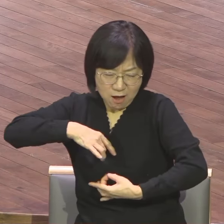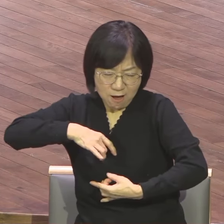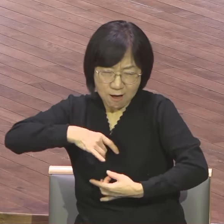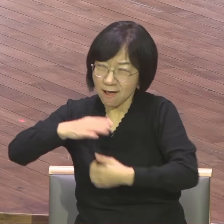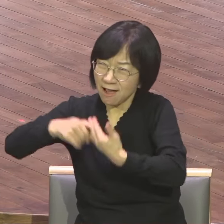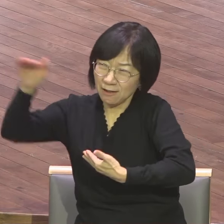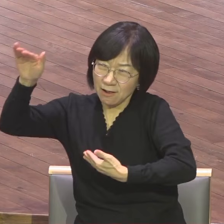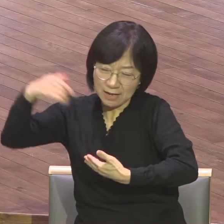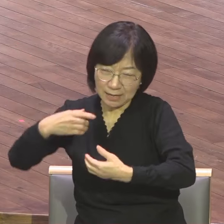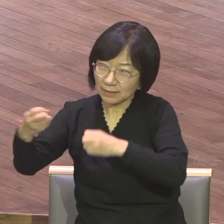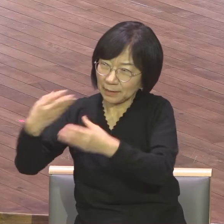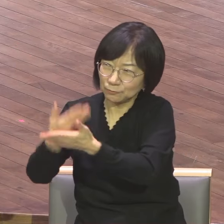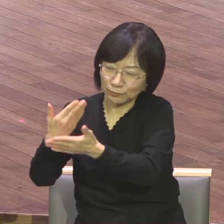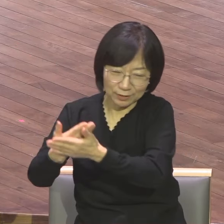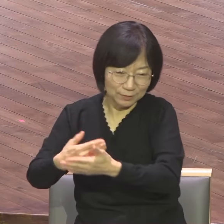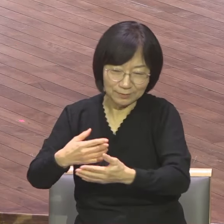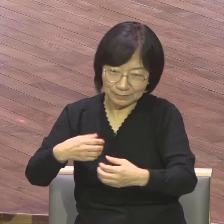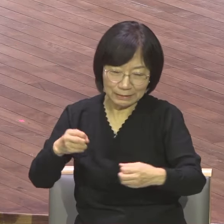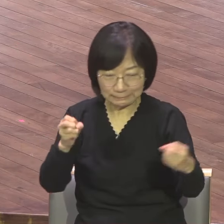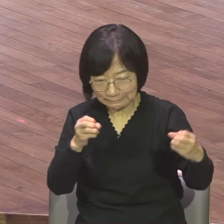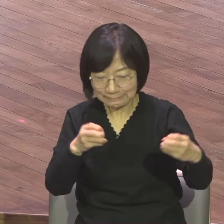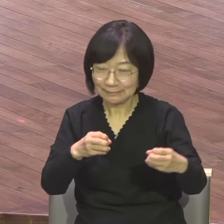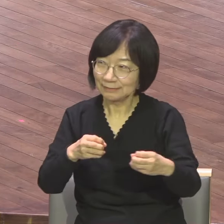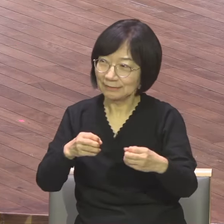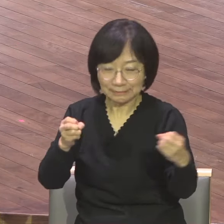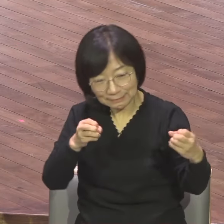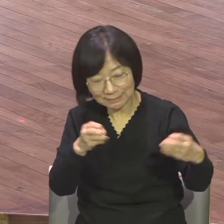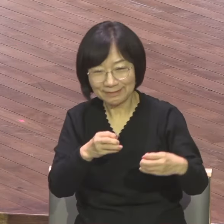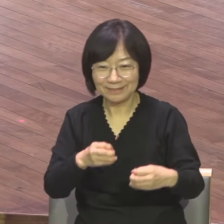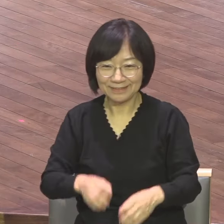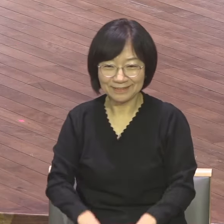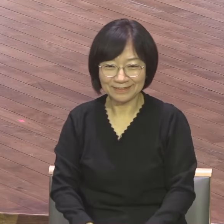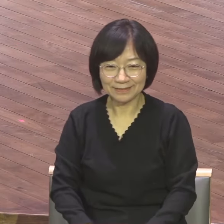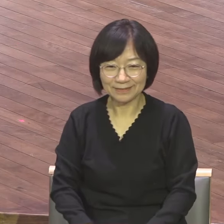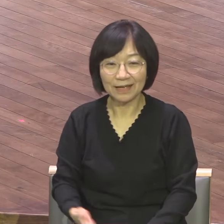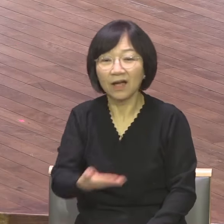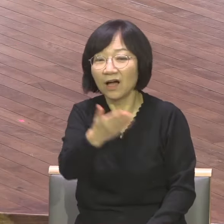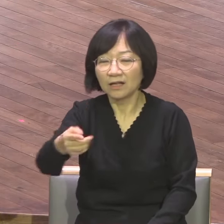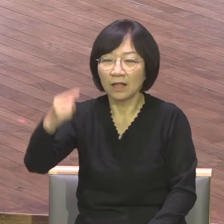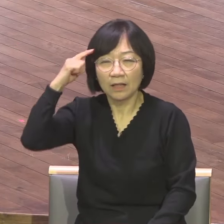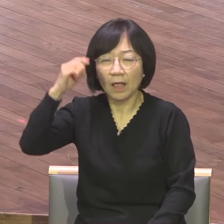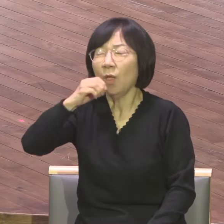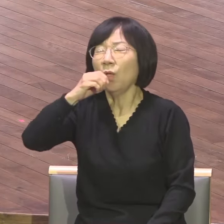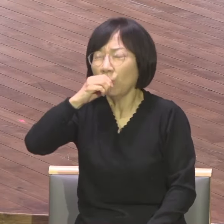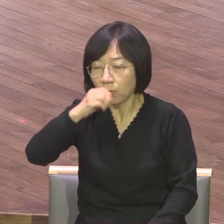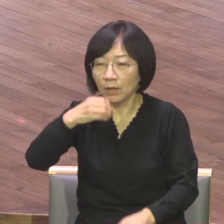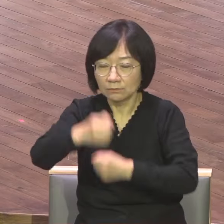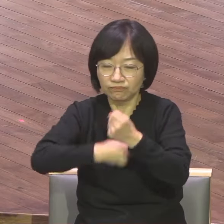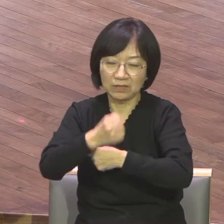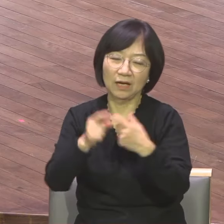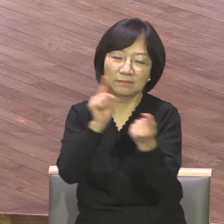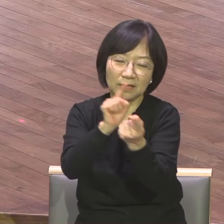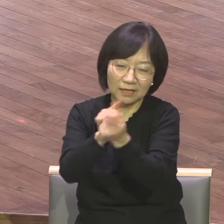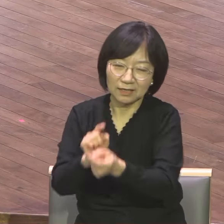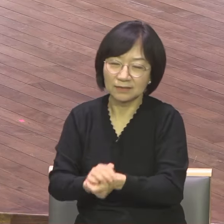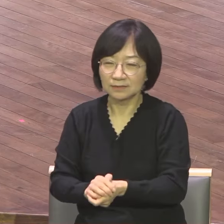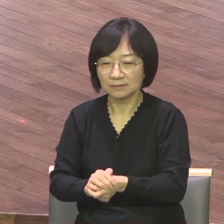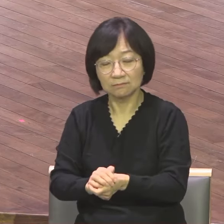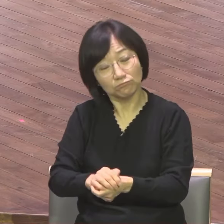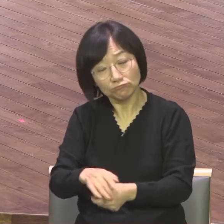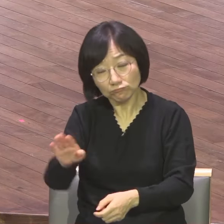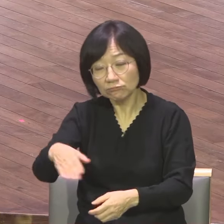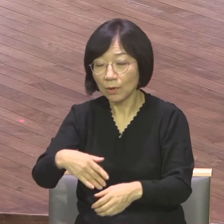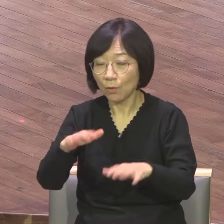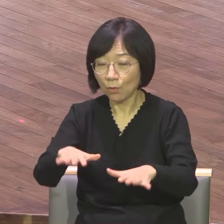여러분이요 사람 어디 가서 만나 하루 스케줄인데 기도도 안 하고 마음대로 주도권이 지인되어 있는 것처럼 지 마음대로 결정합시다